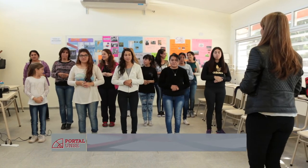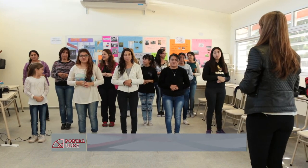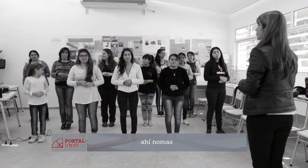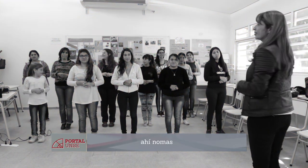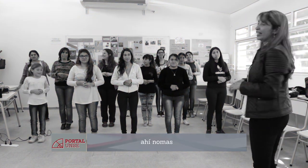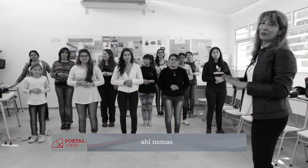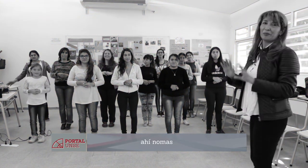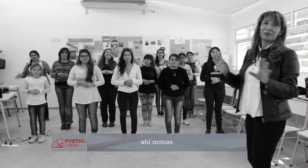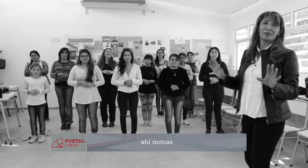Ahí nomás.